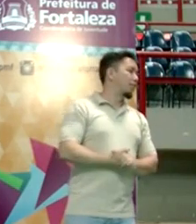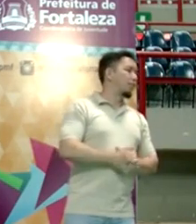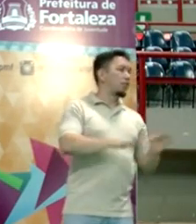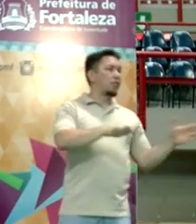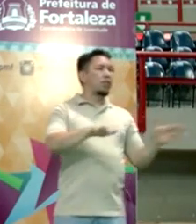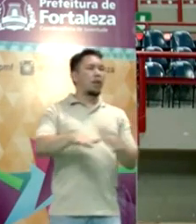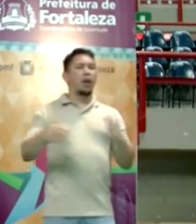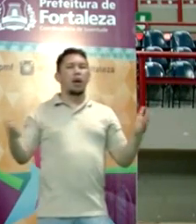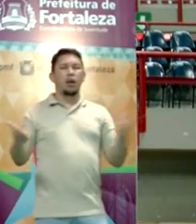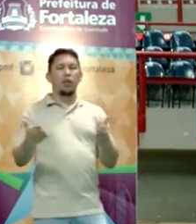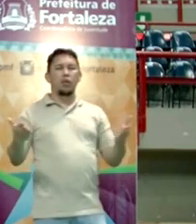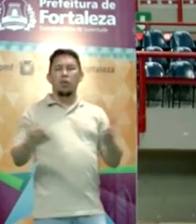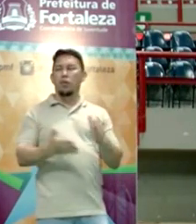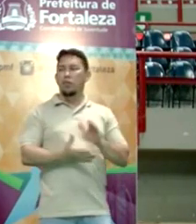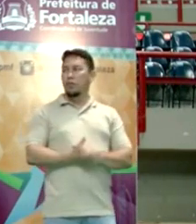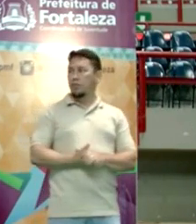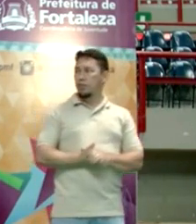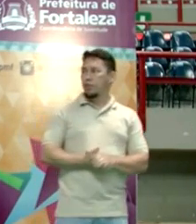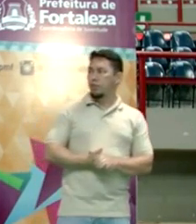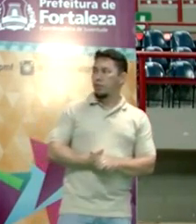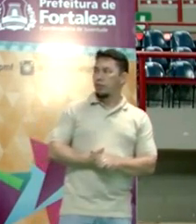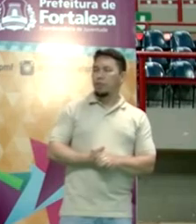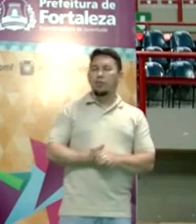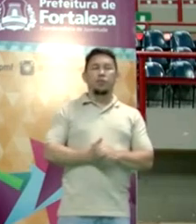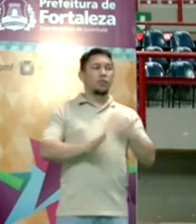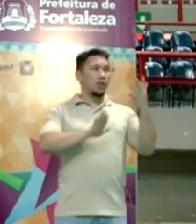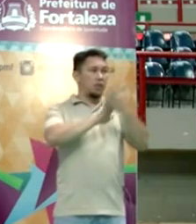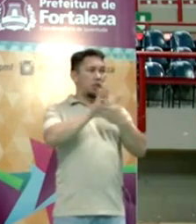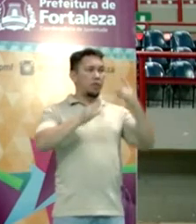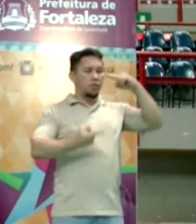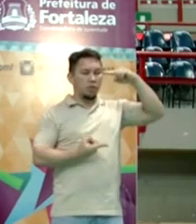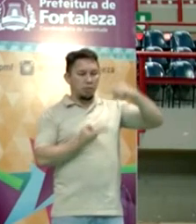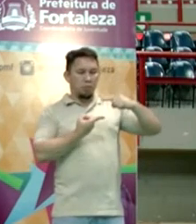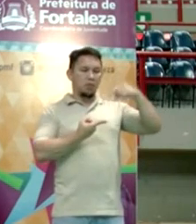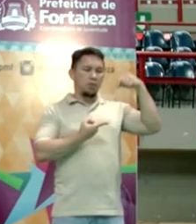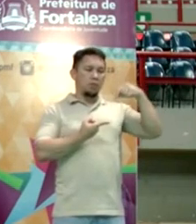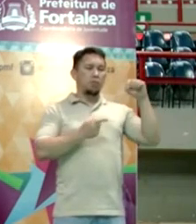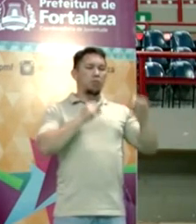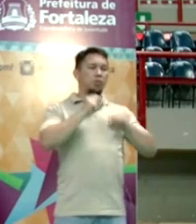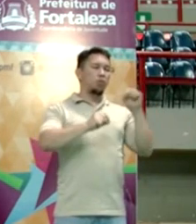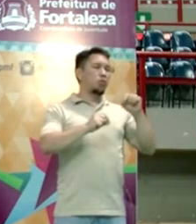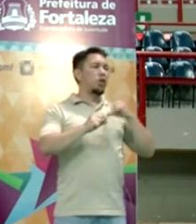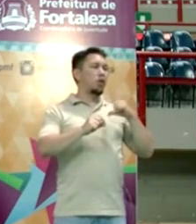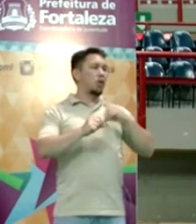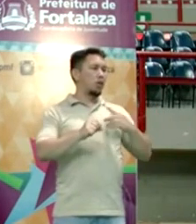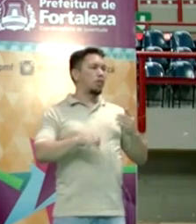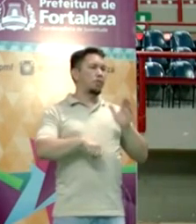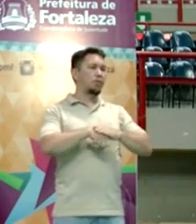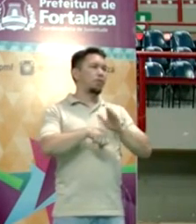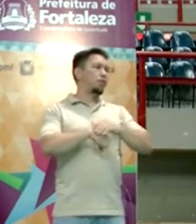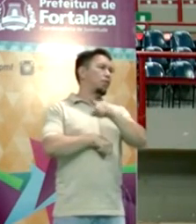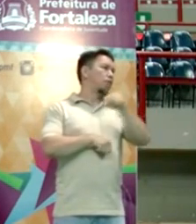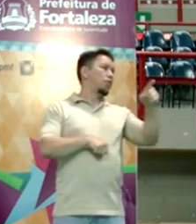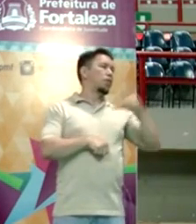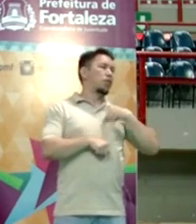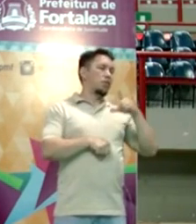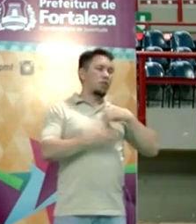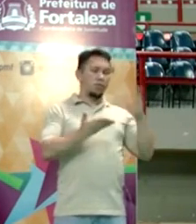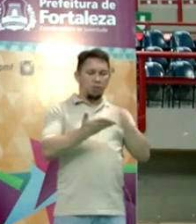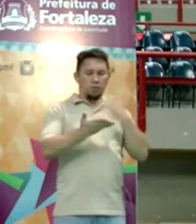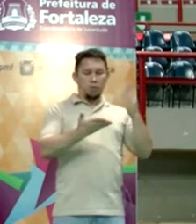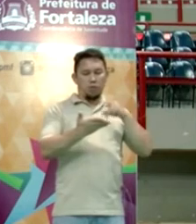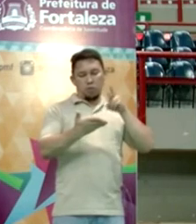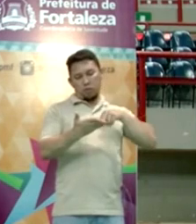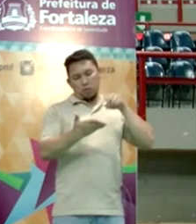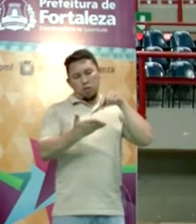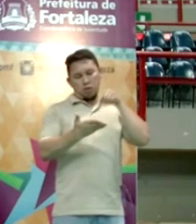O que vem agora? Agora vem um textinho pequenininho, que é de uma obra que eu sei que você vai ler, se é